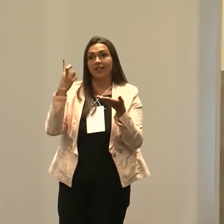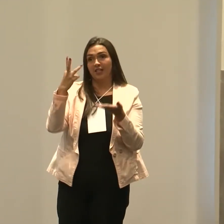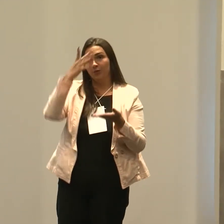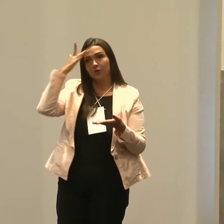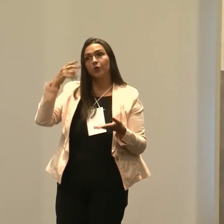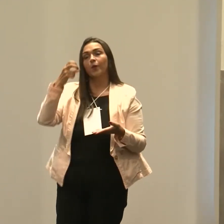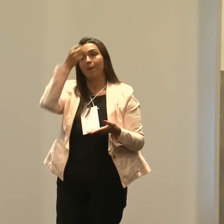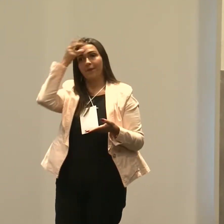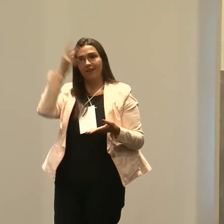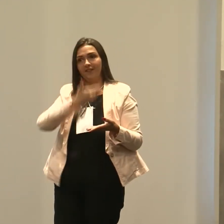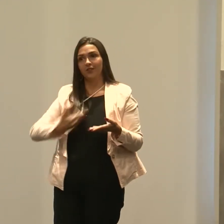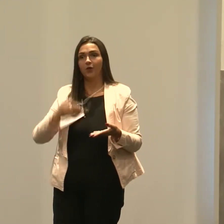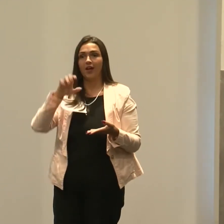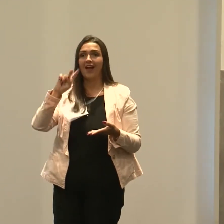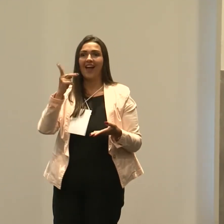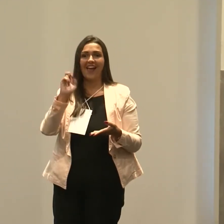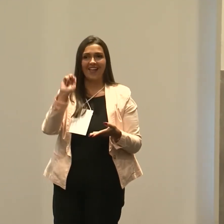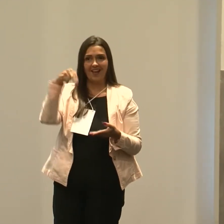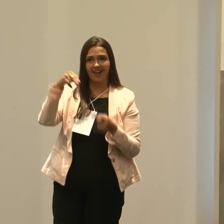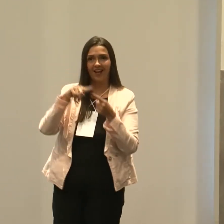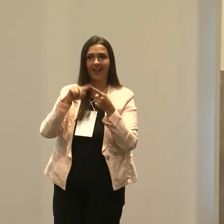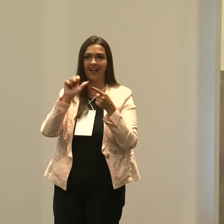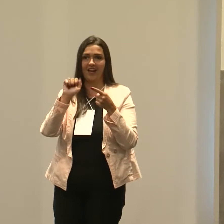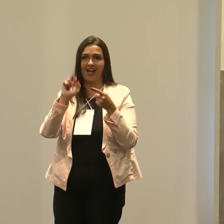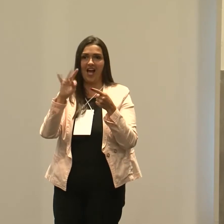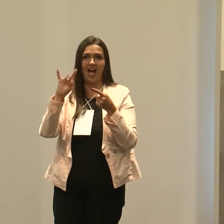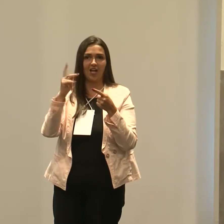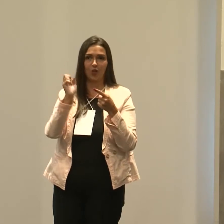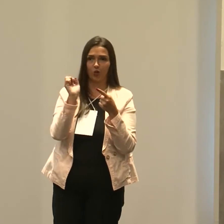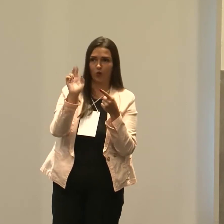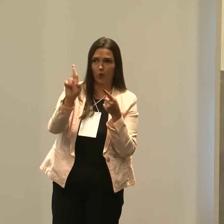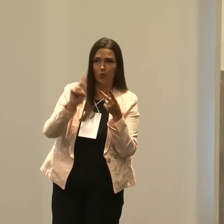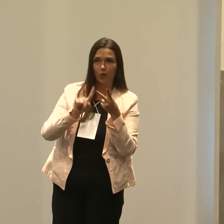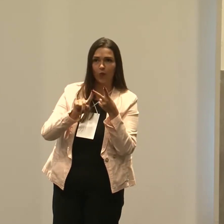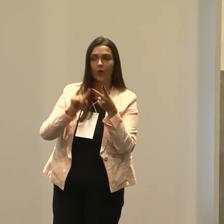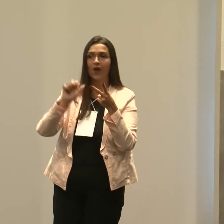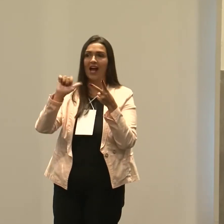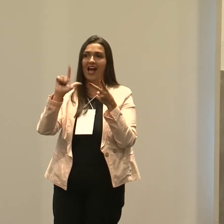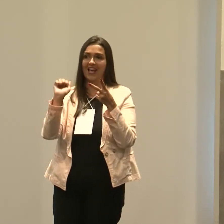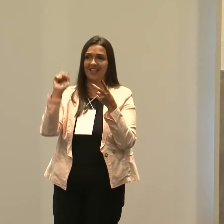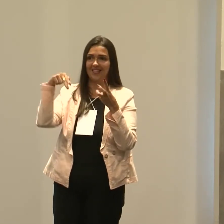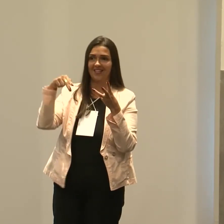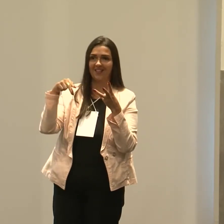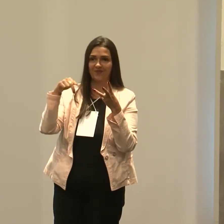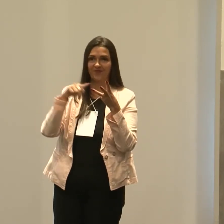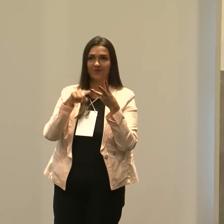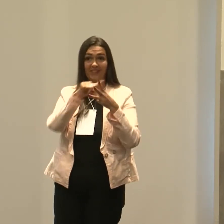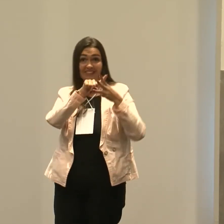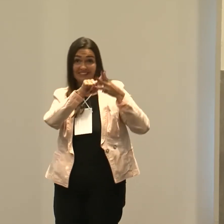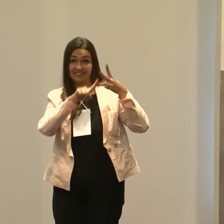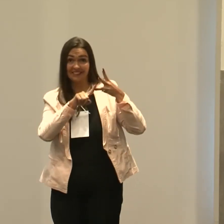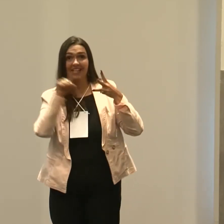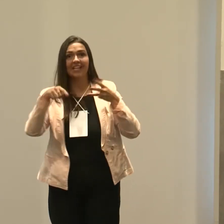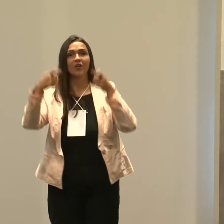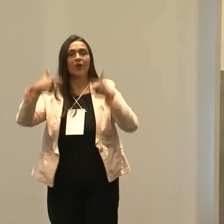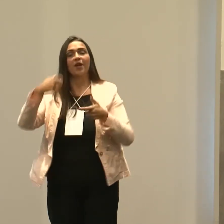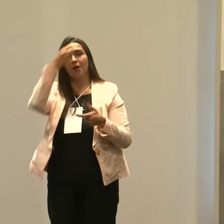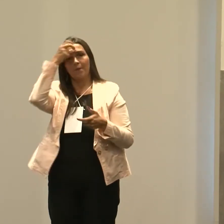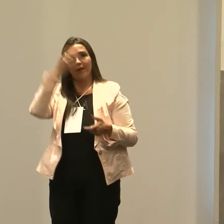Ellen Flávia de Lima, Arthur Maciel de Oliveira e Alain Pablo de Queiroz.